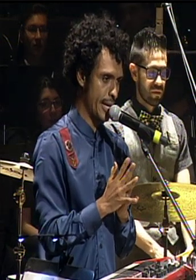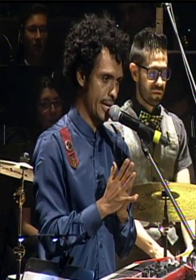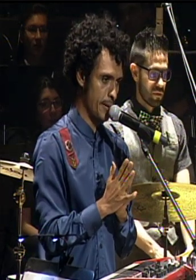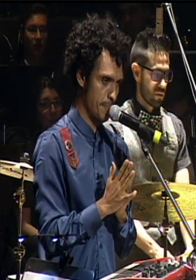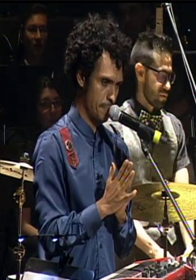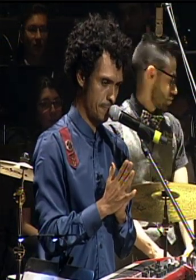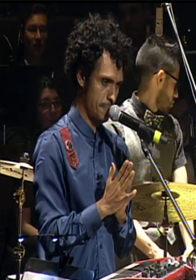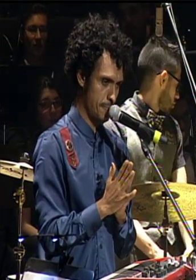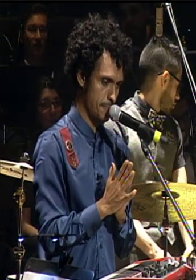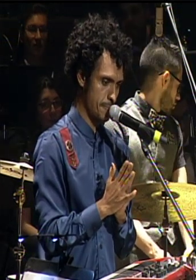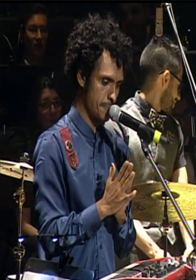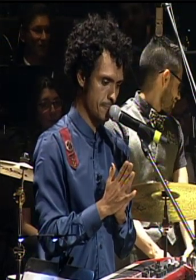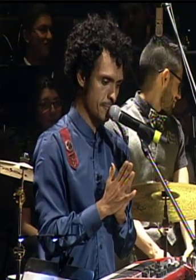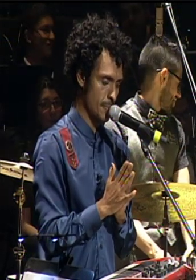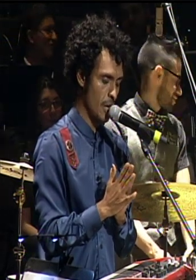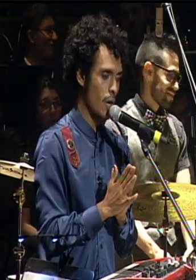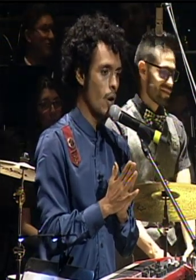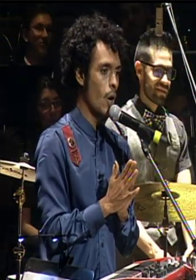ese Requiem?